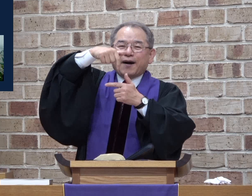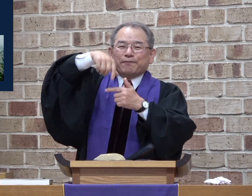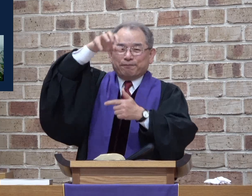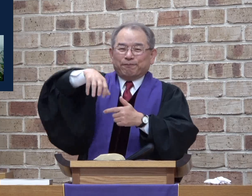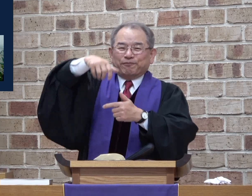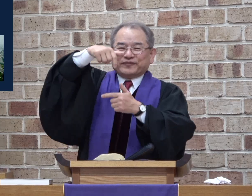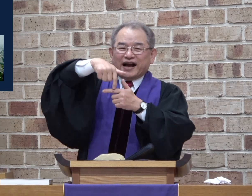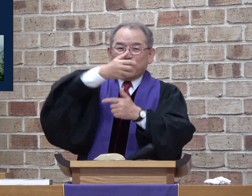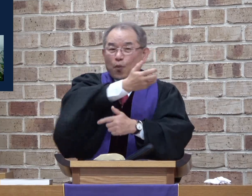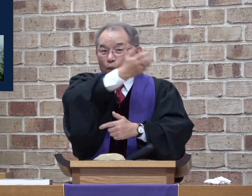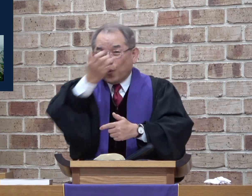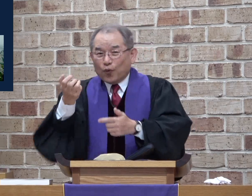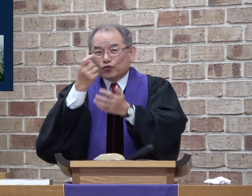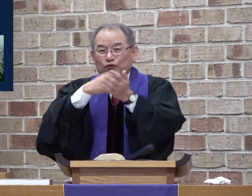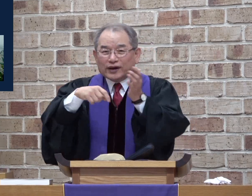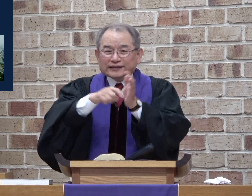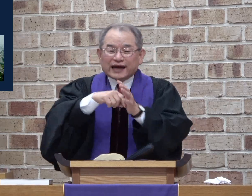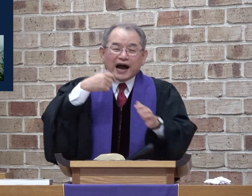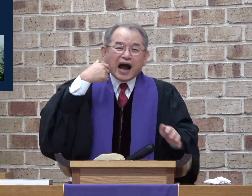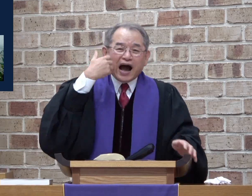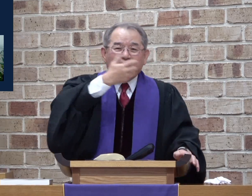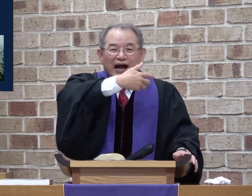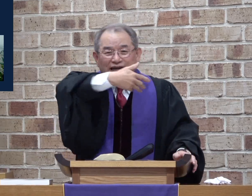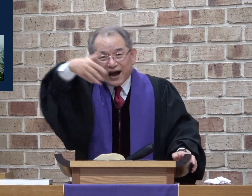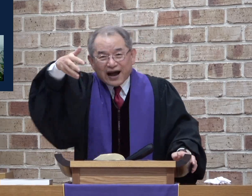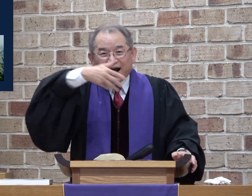강남으로 오기 위해서